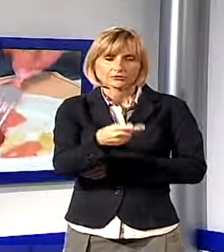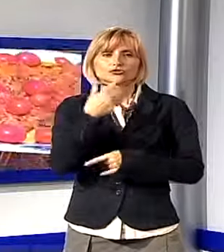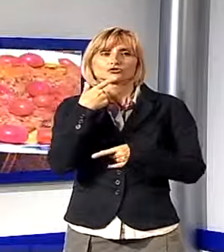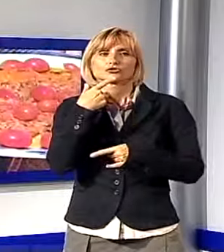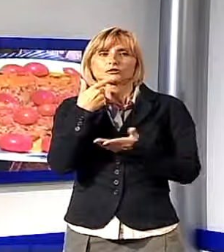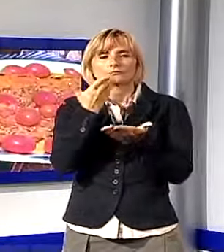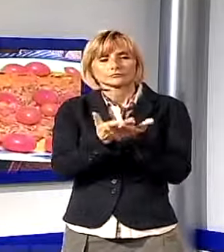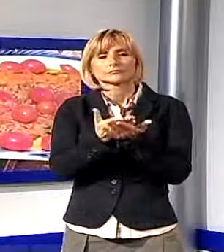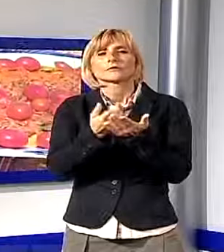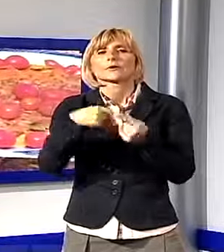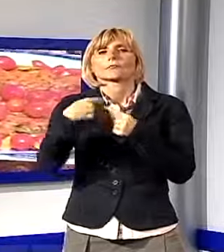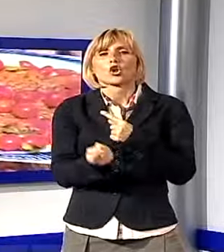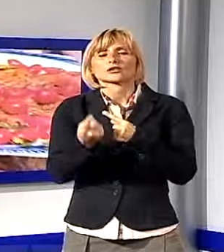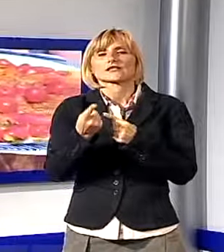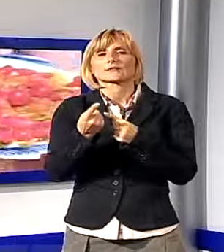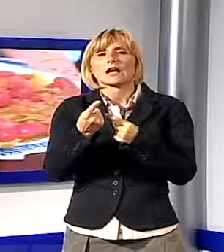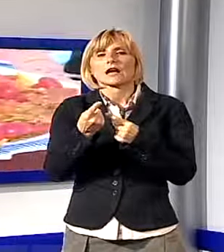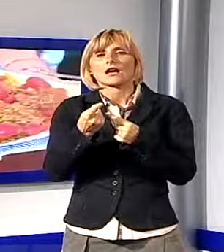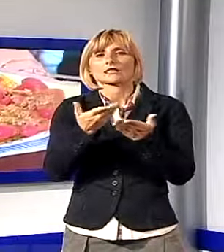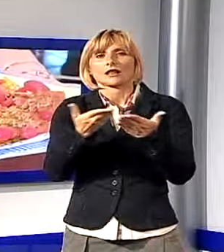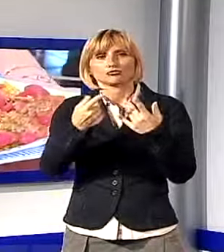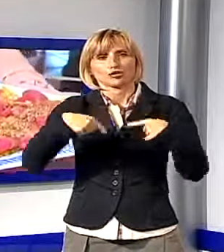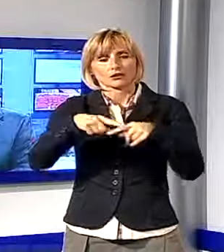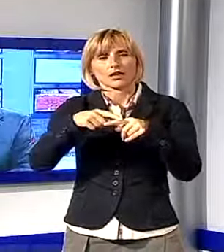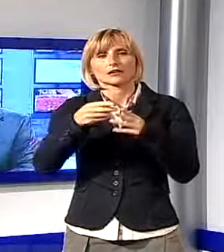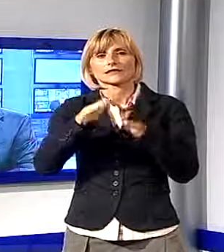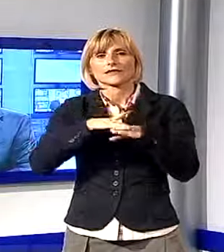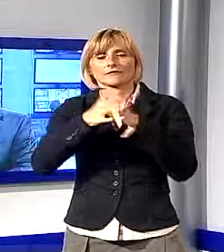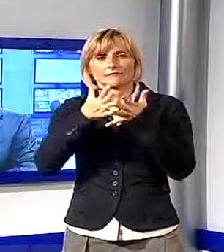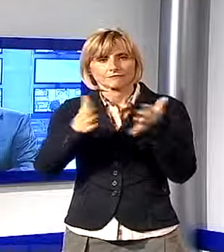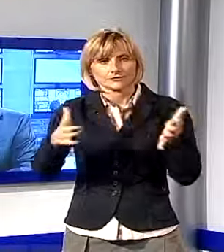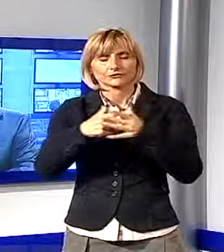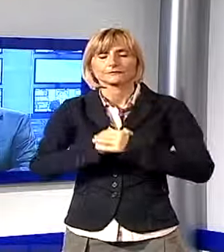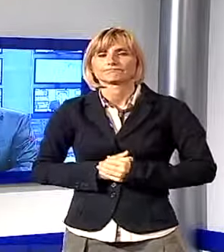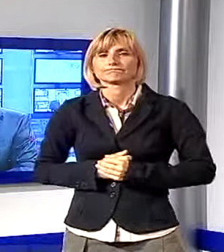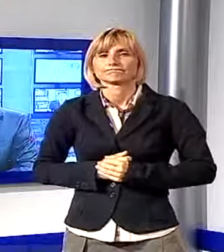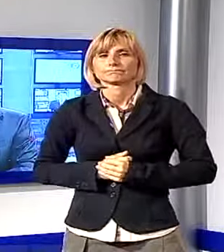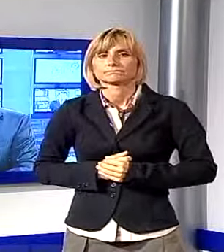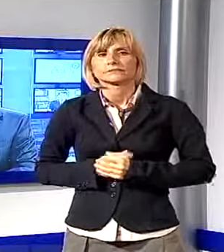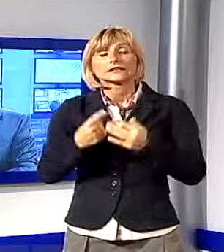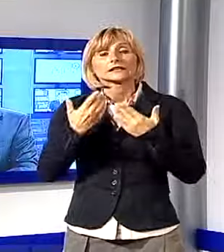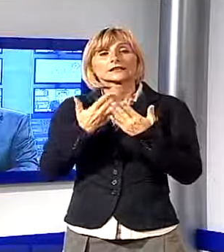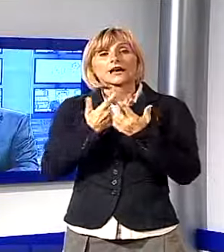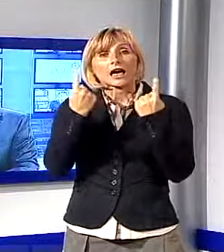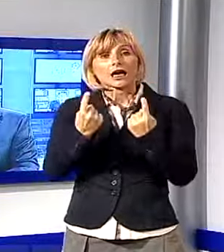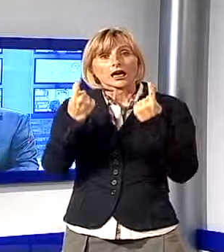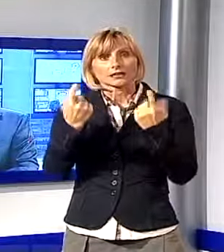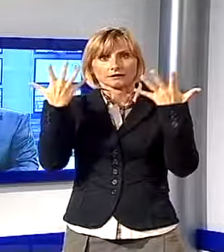edizioni del TG Noi. Un ampio servizio. La grande attesa è finita sul sipario, sulla